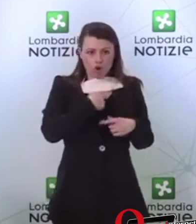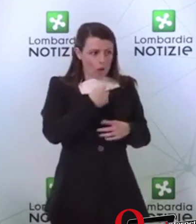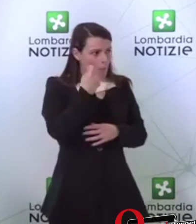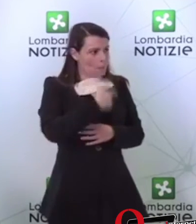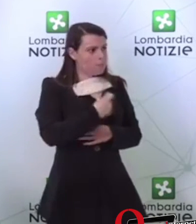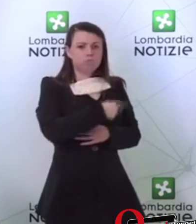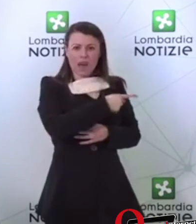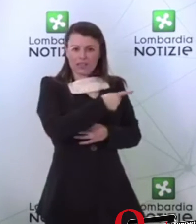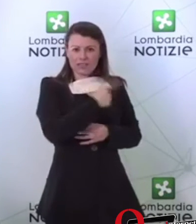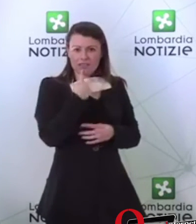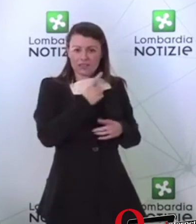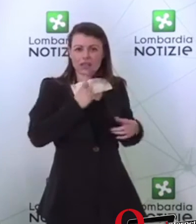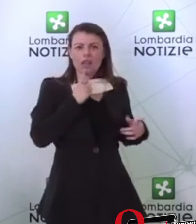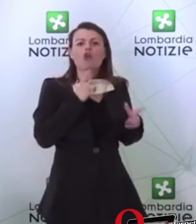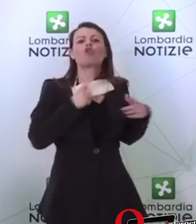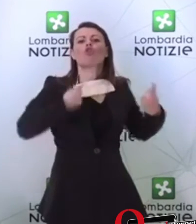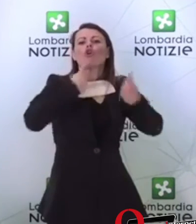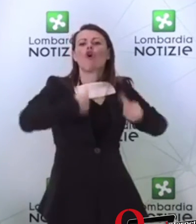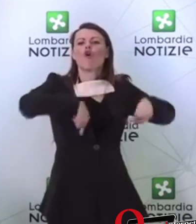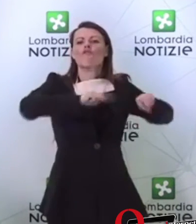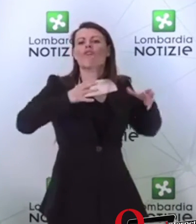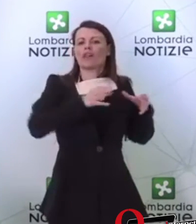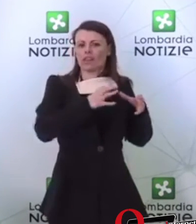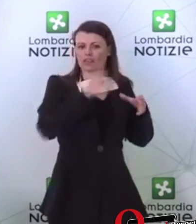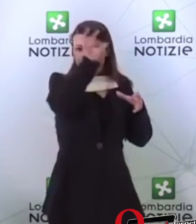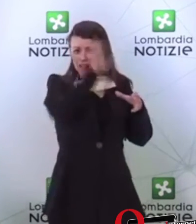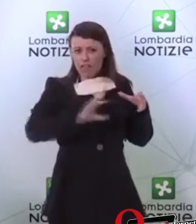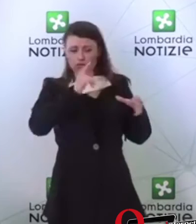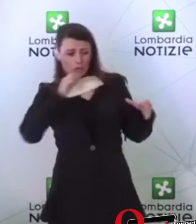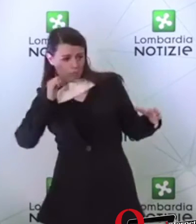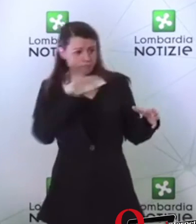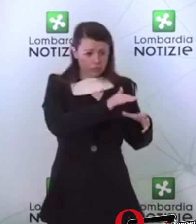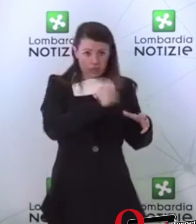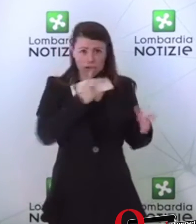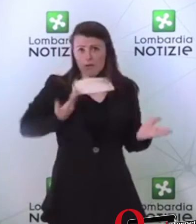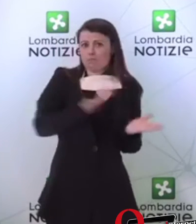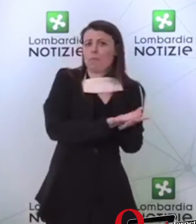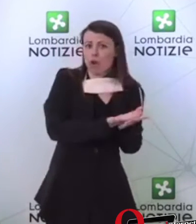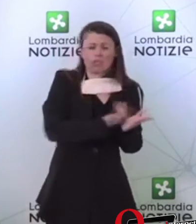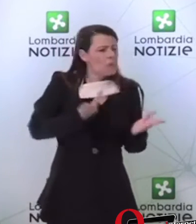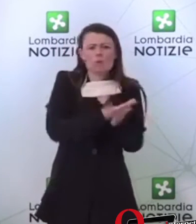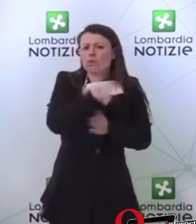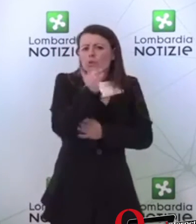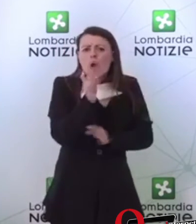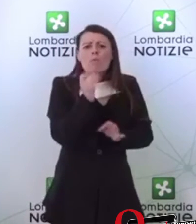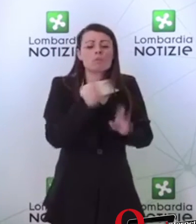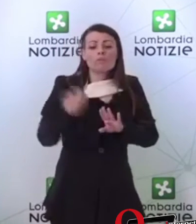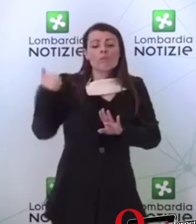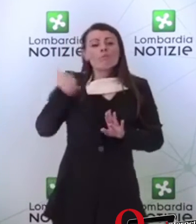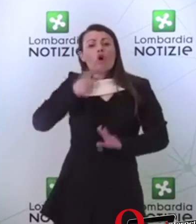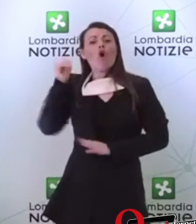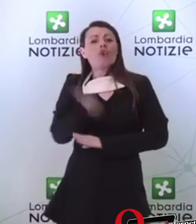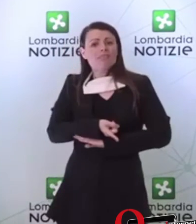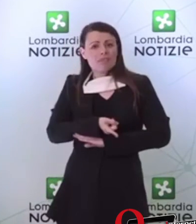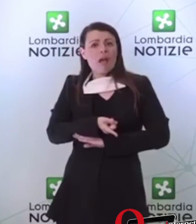Presidente della Conferenza delle Regioni. La nostra proposta è di mantenere il contenuto dell'ordinanza che è